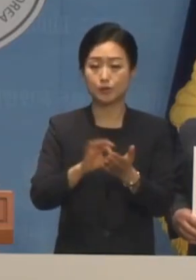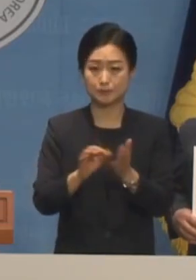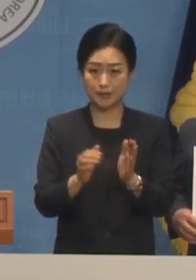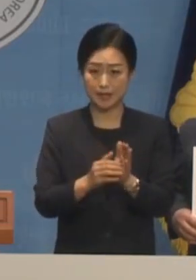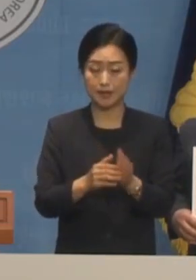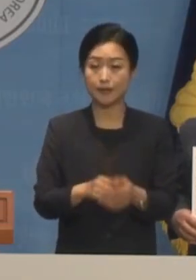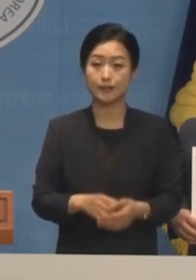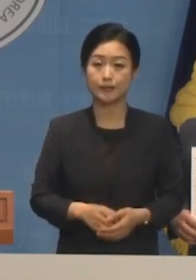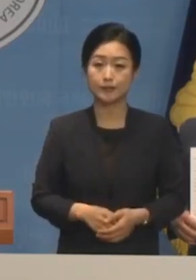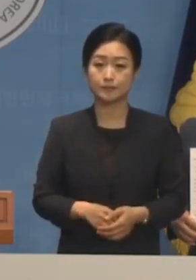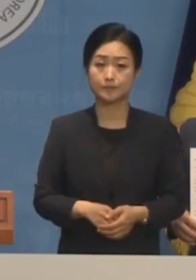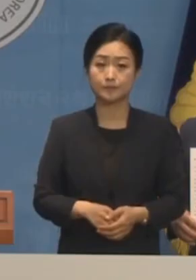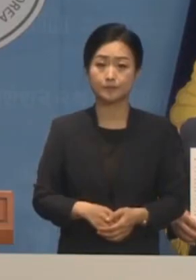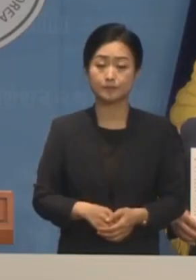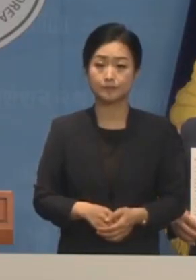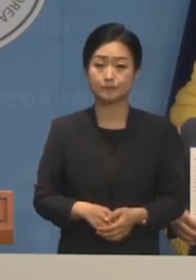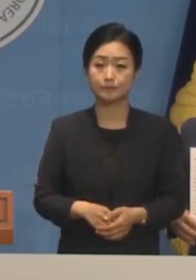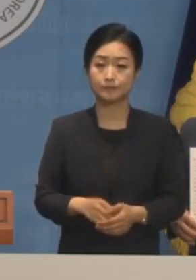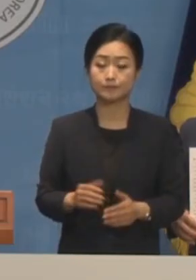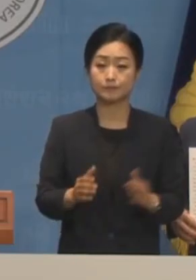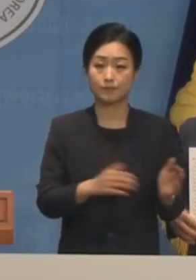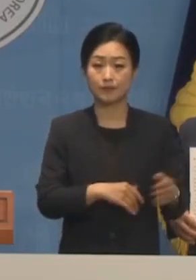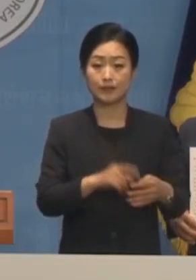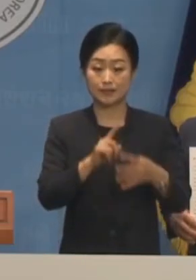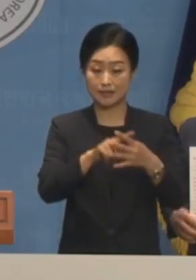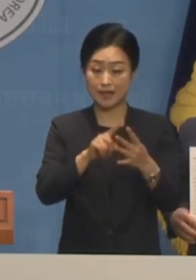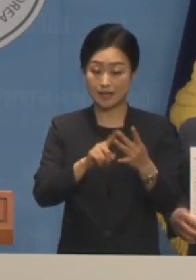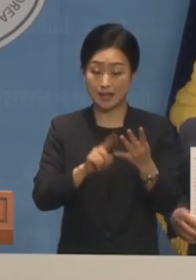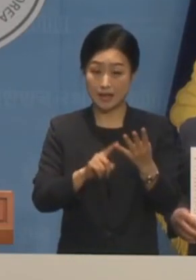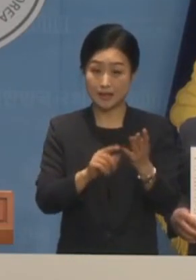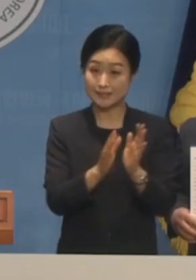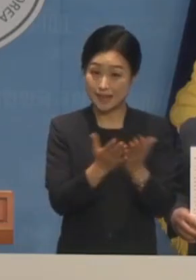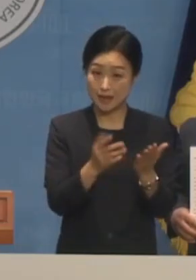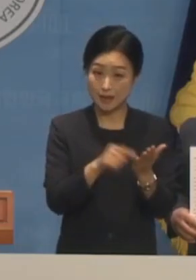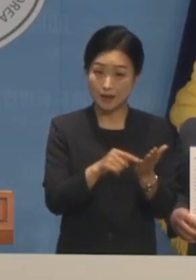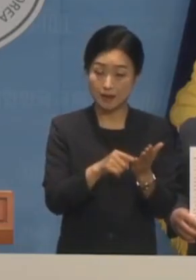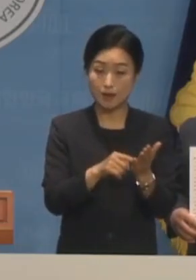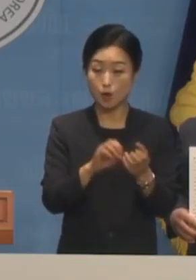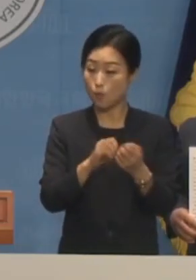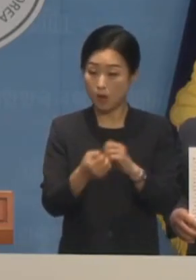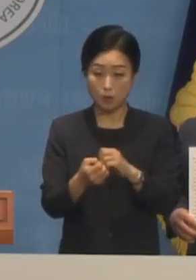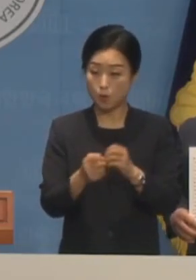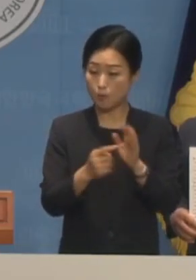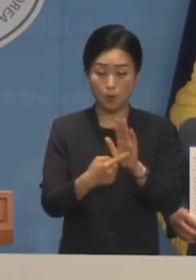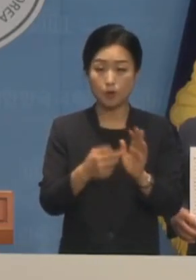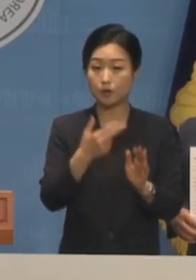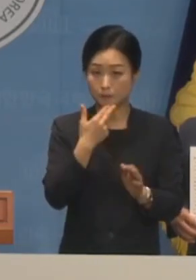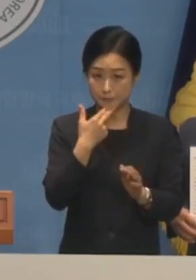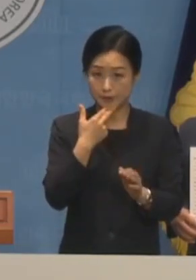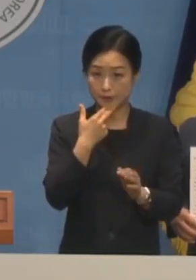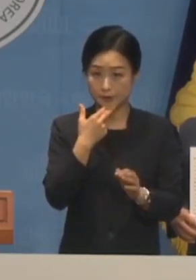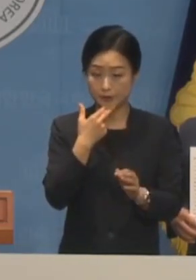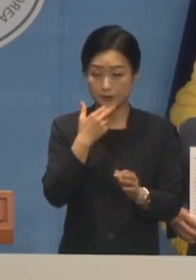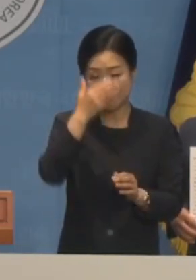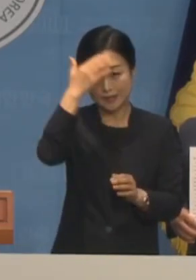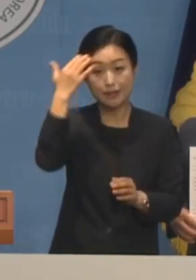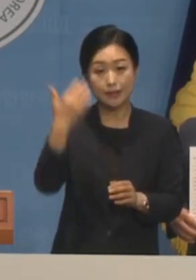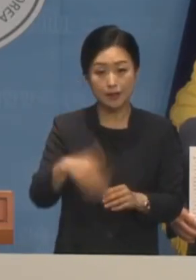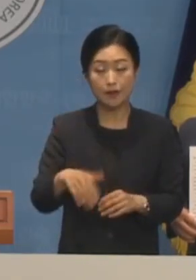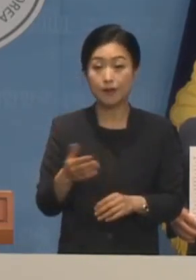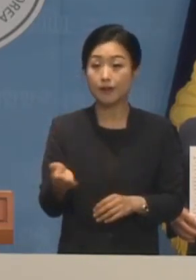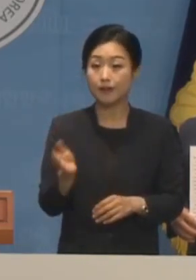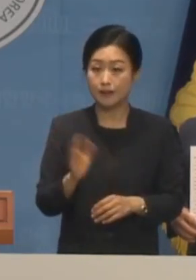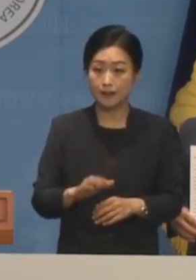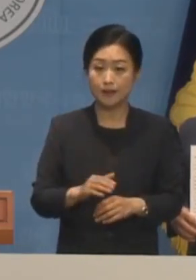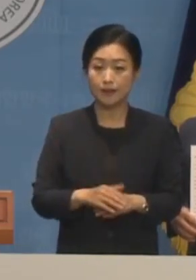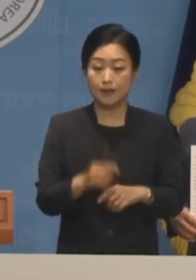사용했습니다 다행히네 개 발행사는 이러 왜곡된 표현이 사용하지 않았지만